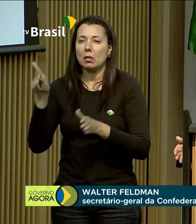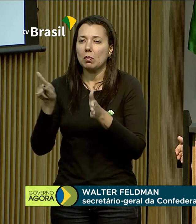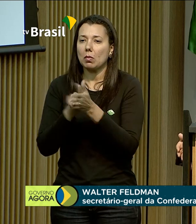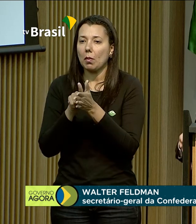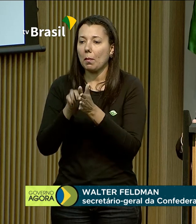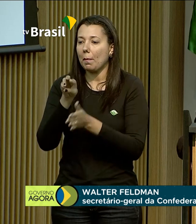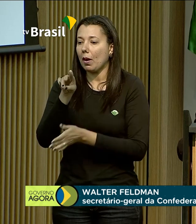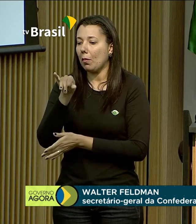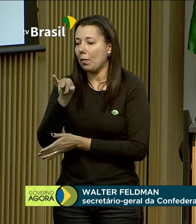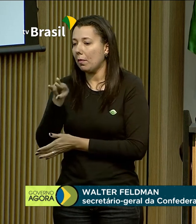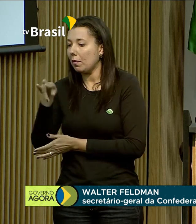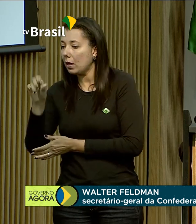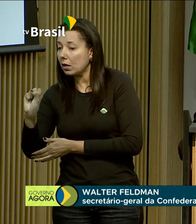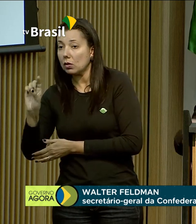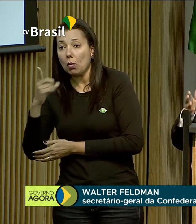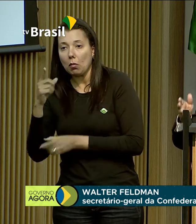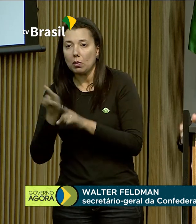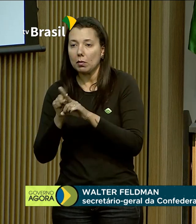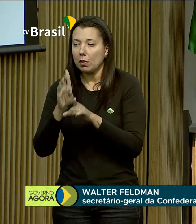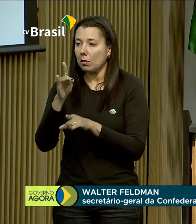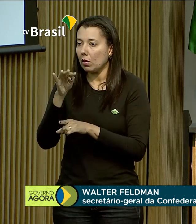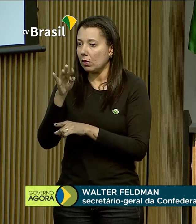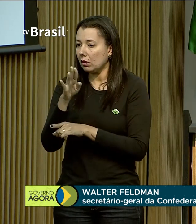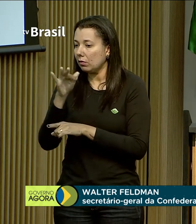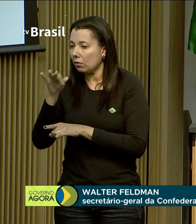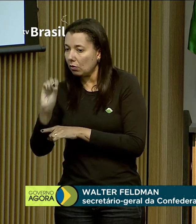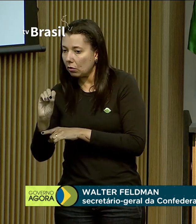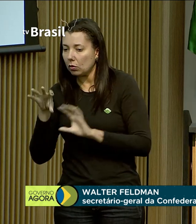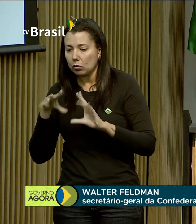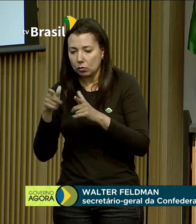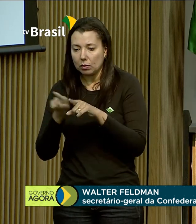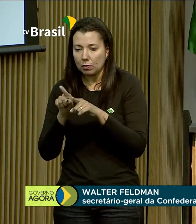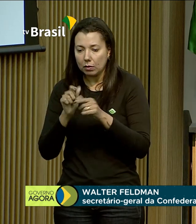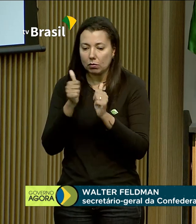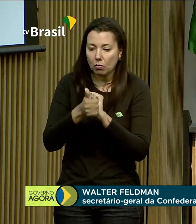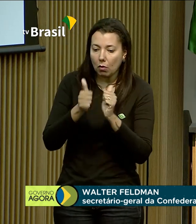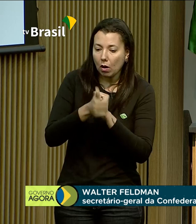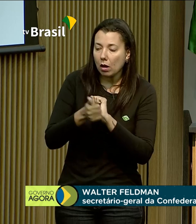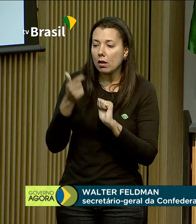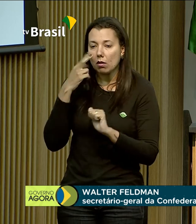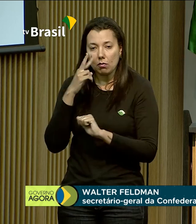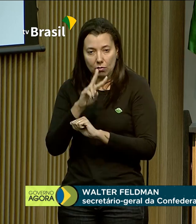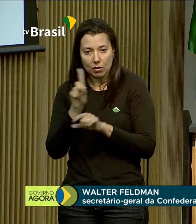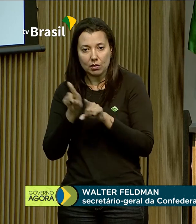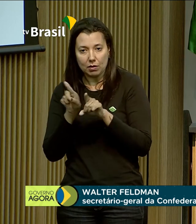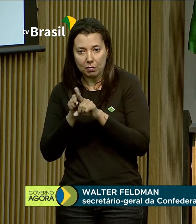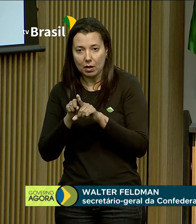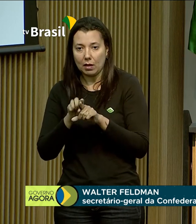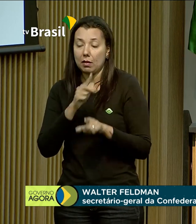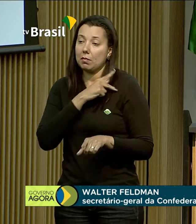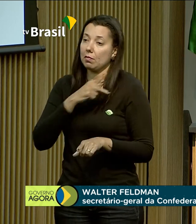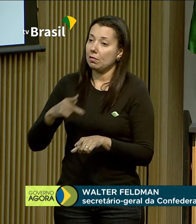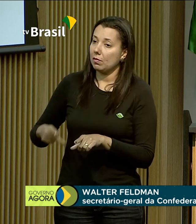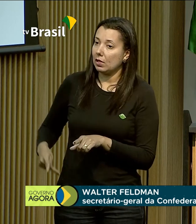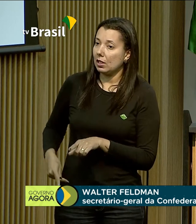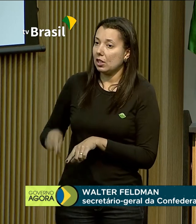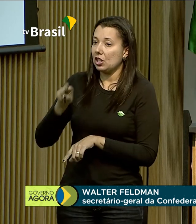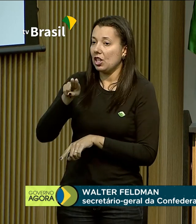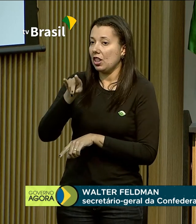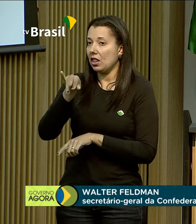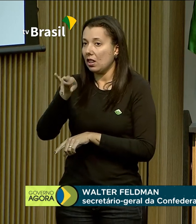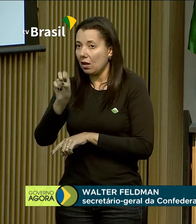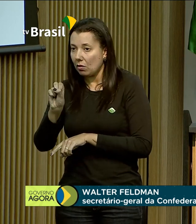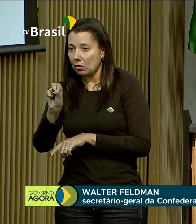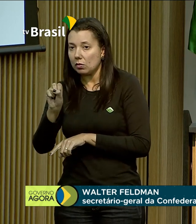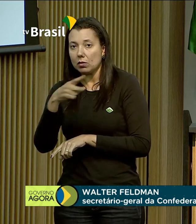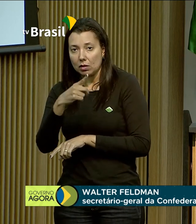o Palmeiras, ou o Botafogo, ou outros times que estão jogando, e vejo aqui o presidente Nelson Monfarrege, do